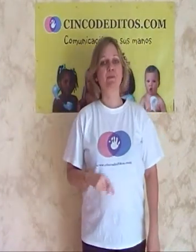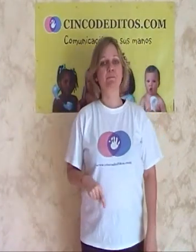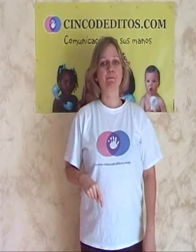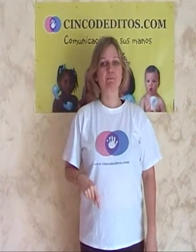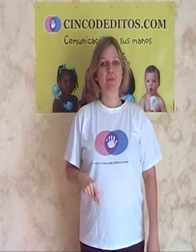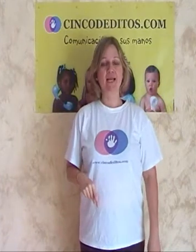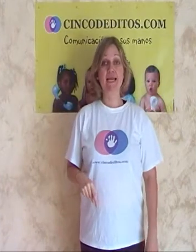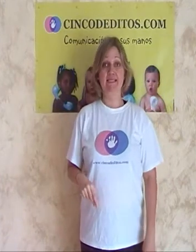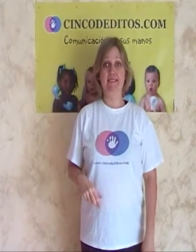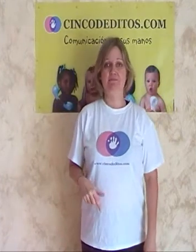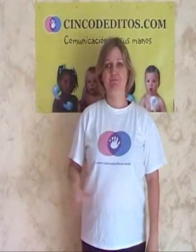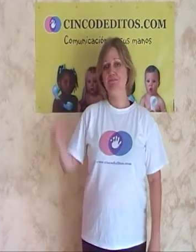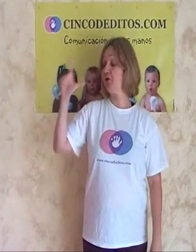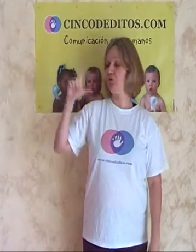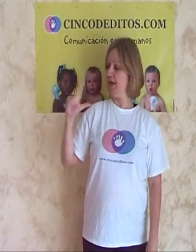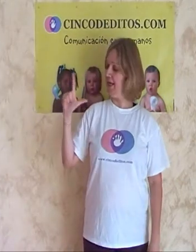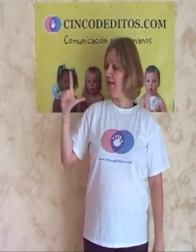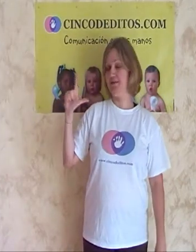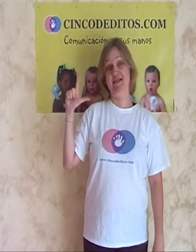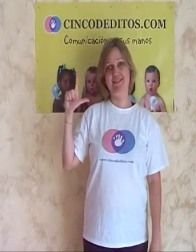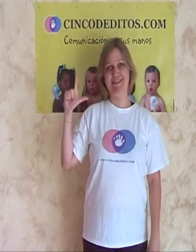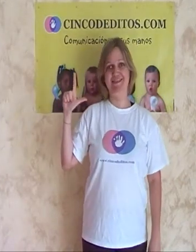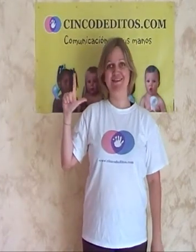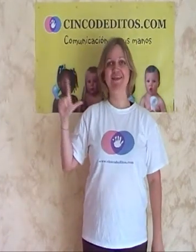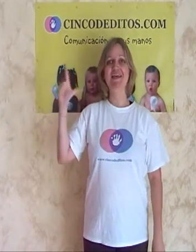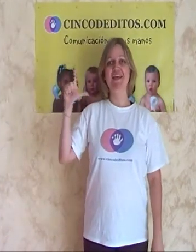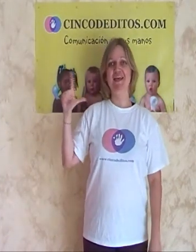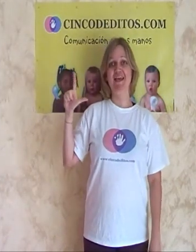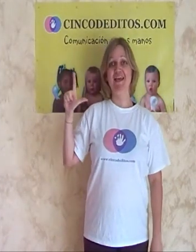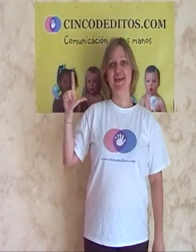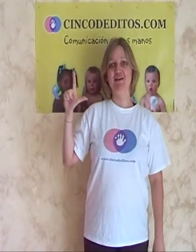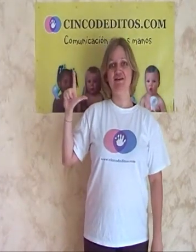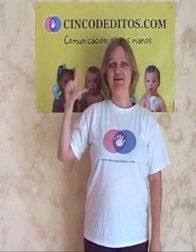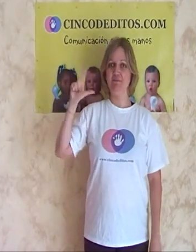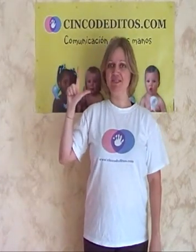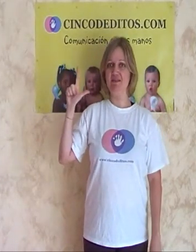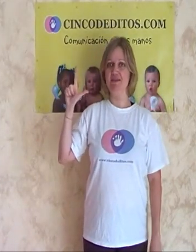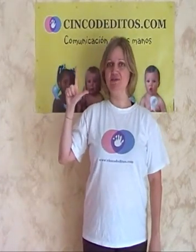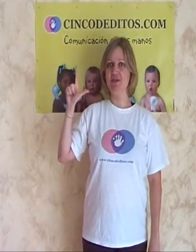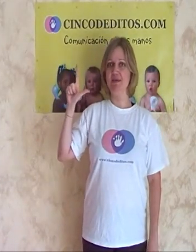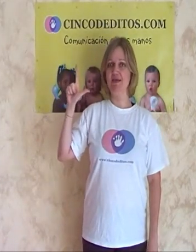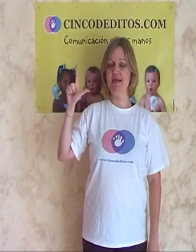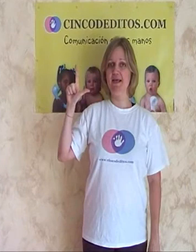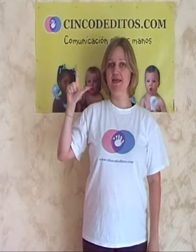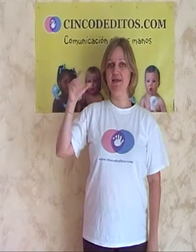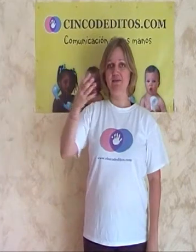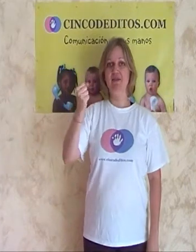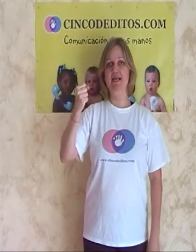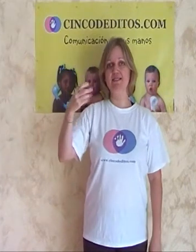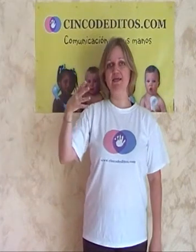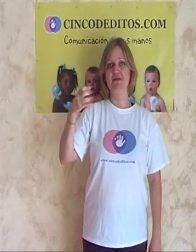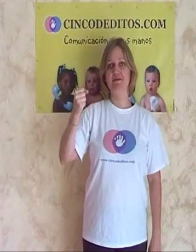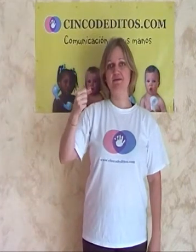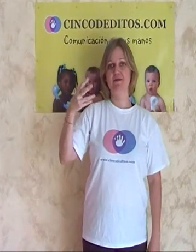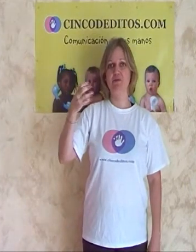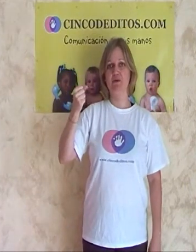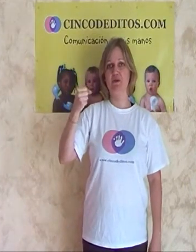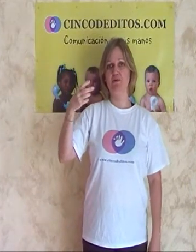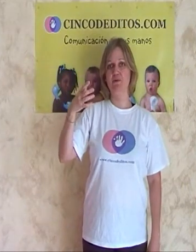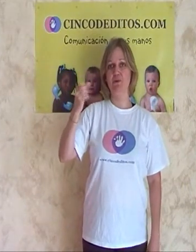Muy bien. Leche. Perdón. L de leche. L. Muy sencillito también. L de leche. N. Exprimiendo